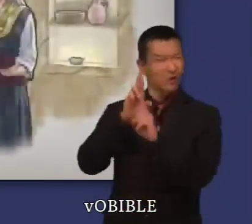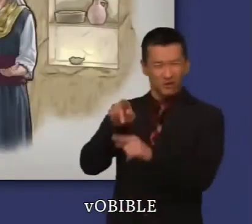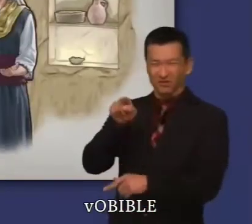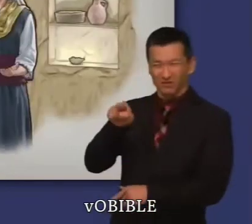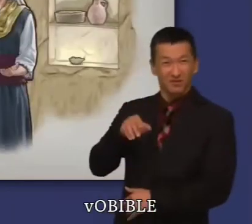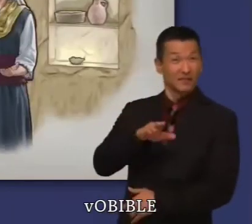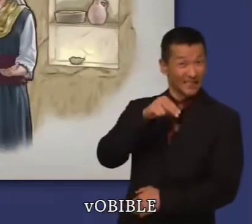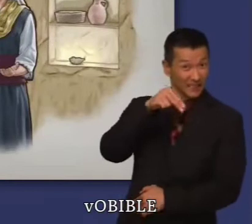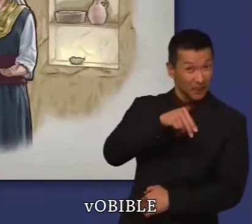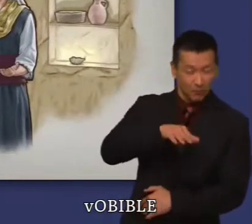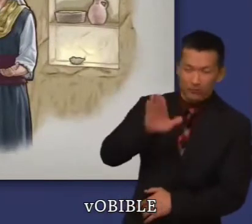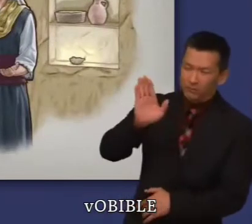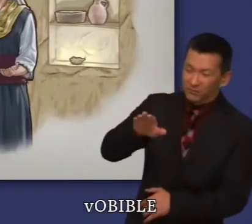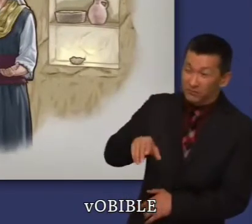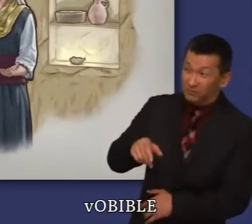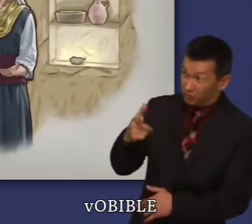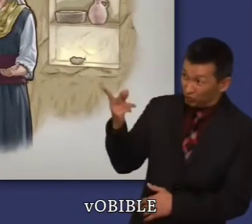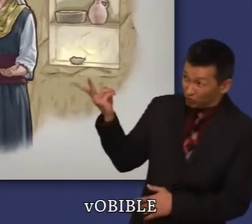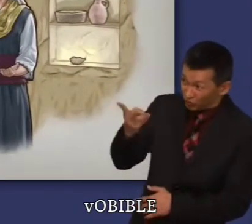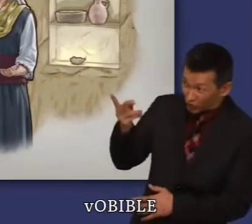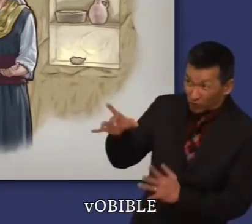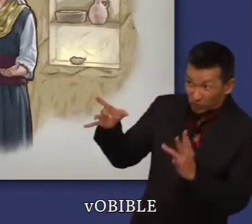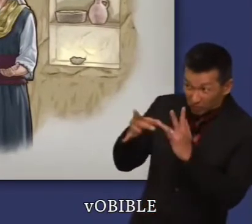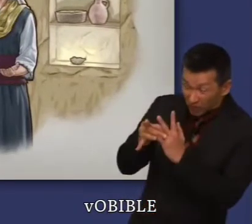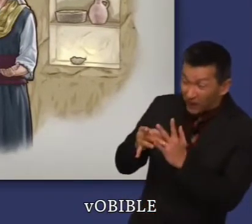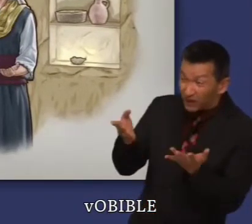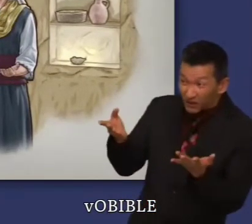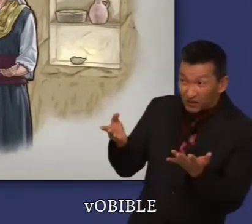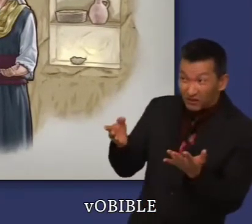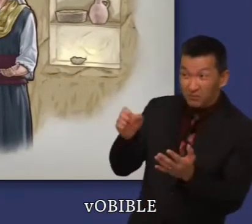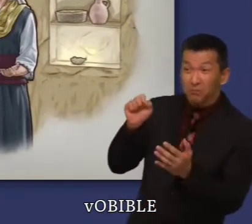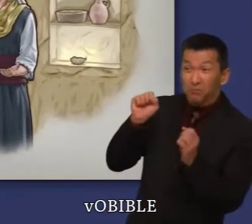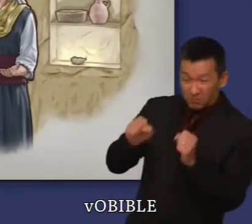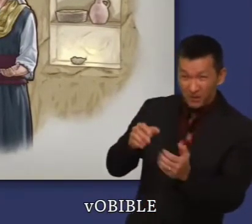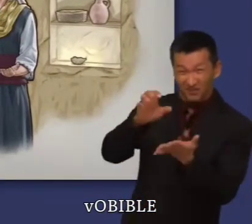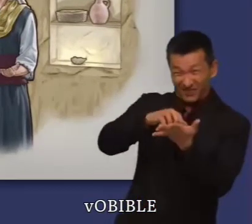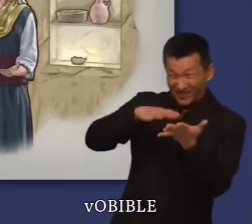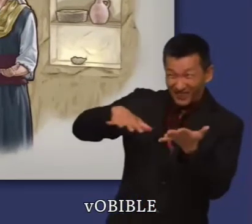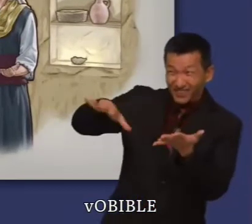Boaz remarque les belles qualités de Ruth et lui dit de continuer à glaner dans ses champs.